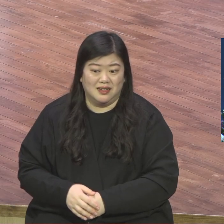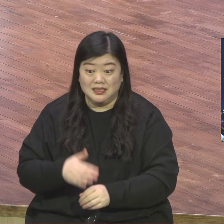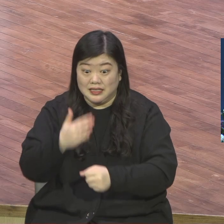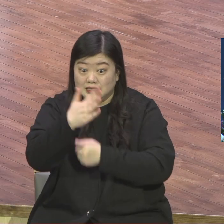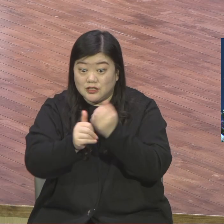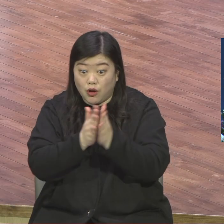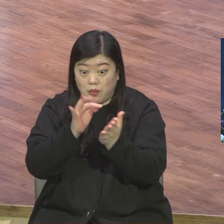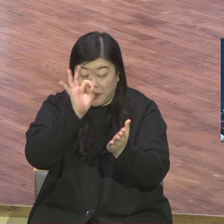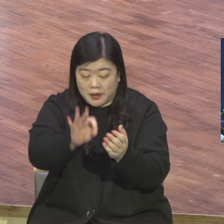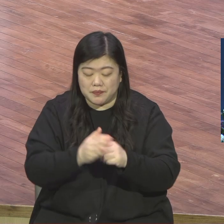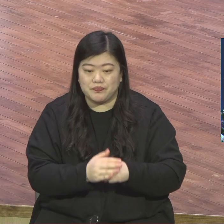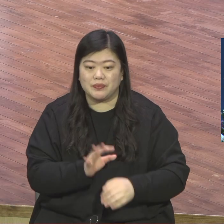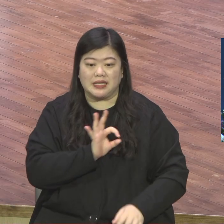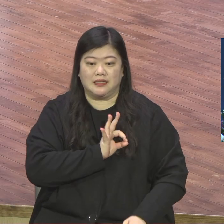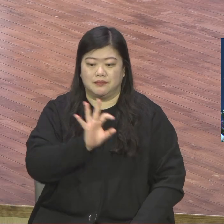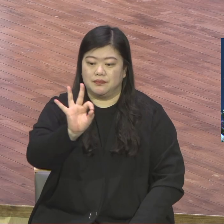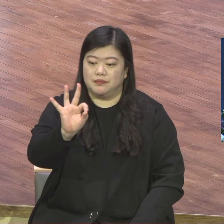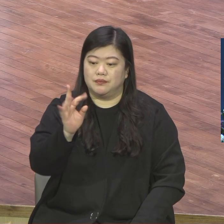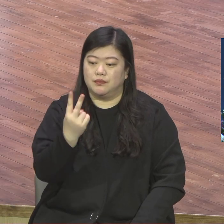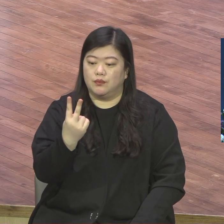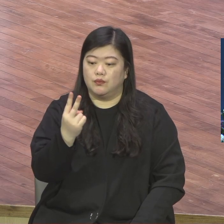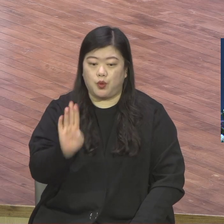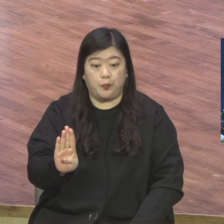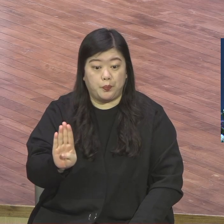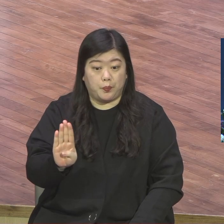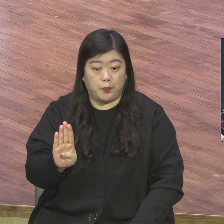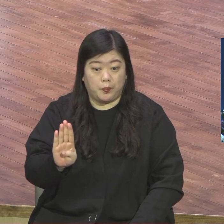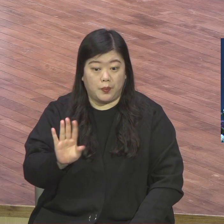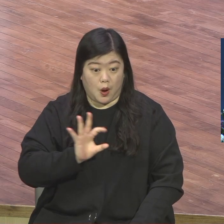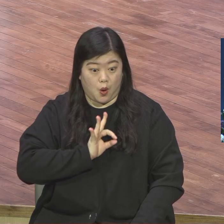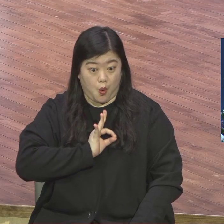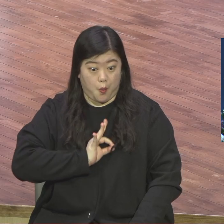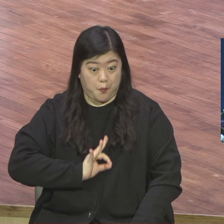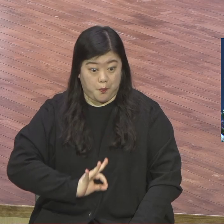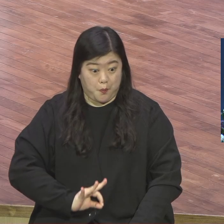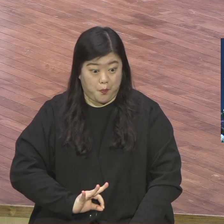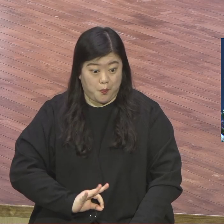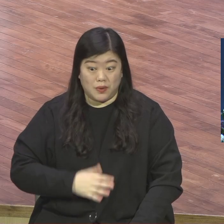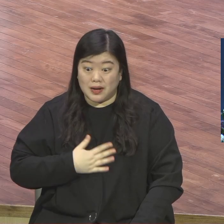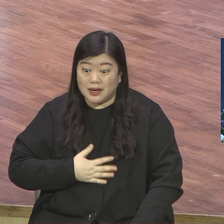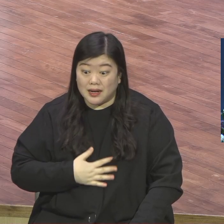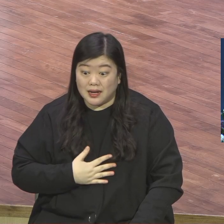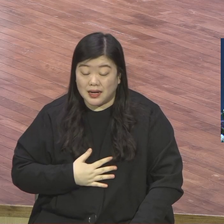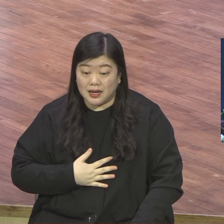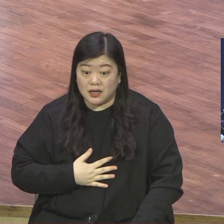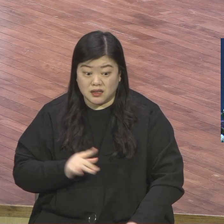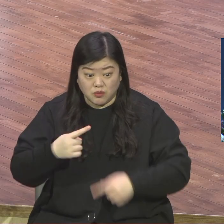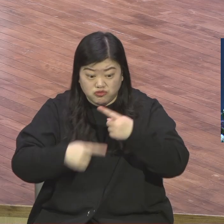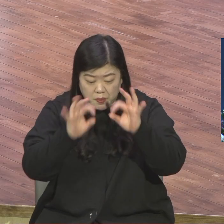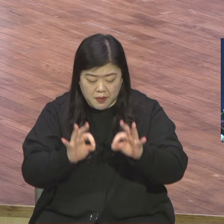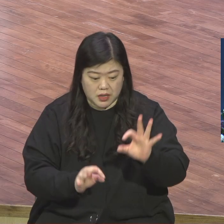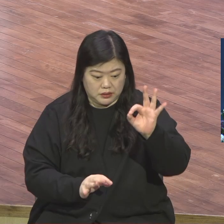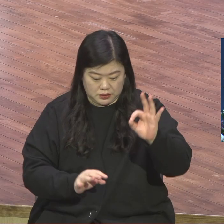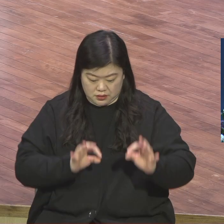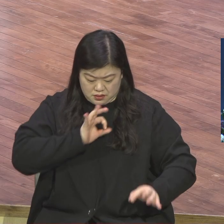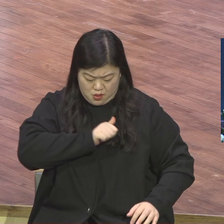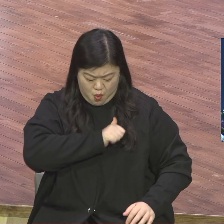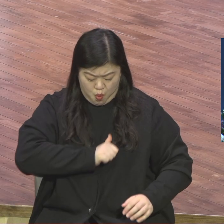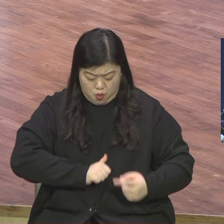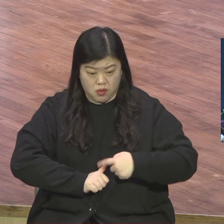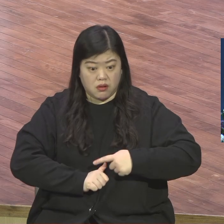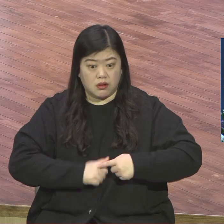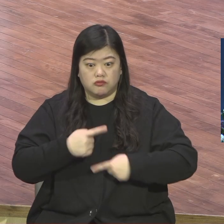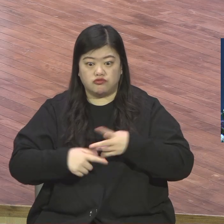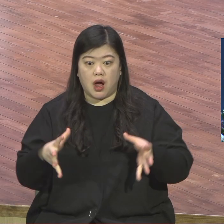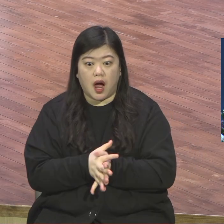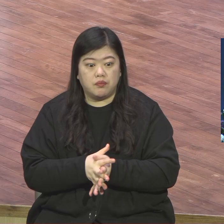보면요, 욥이 이 연단 대명사잖아요. 성경에 보면 욥이 연단의 대명사, 동방의 가장 큰 부자